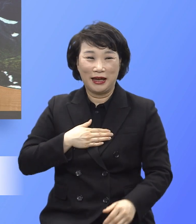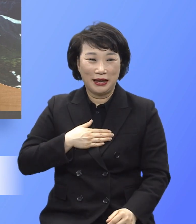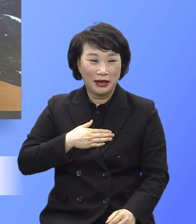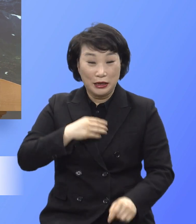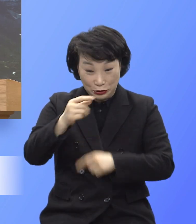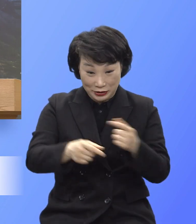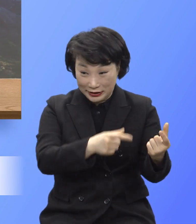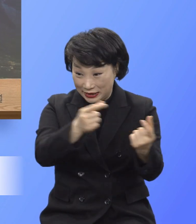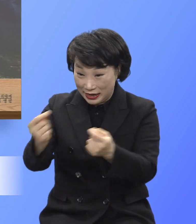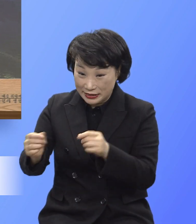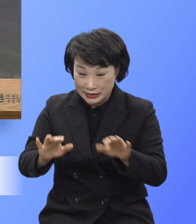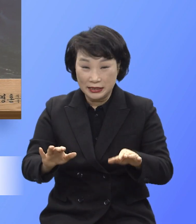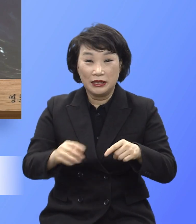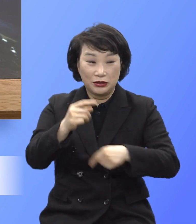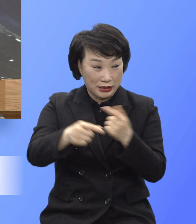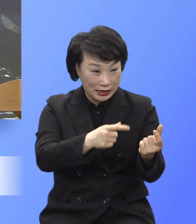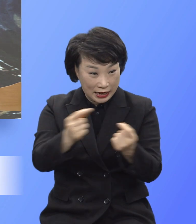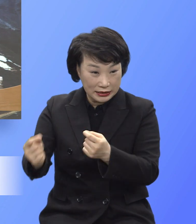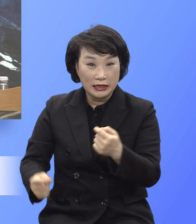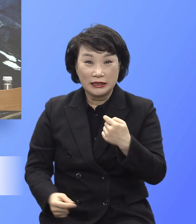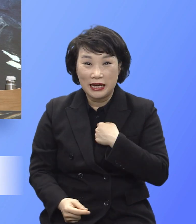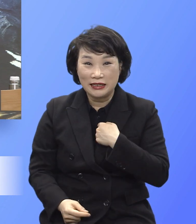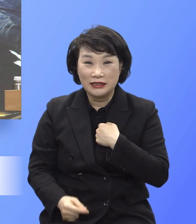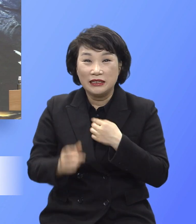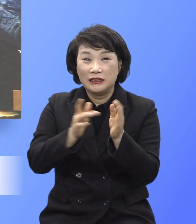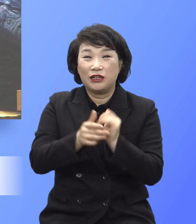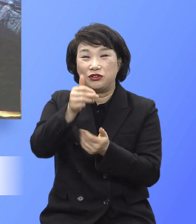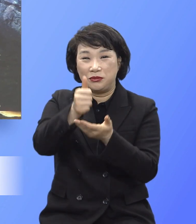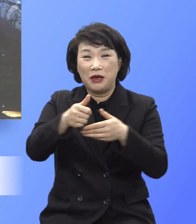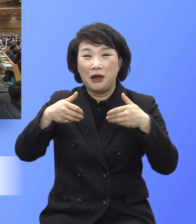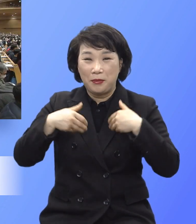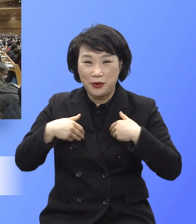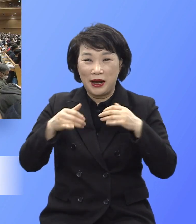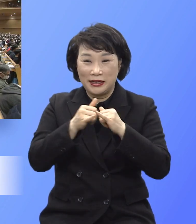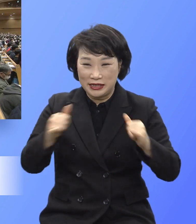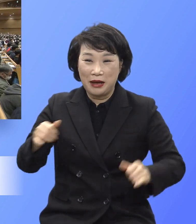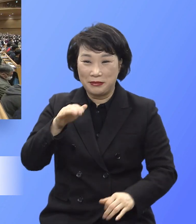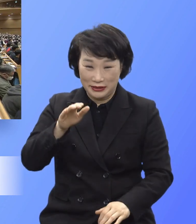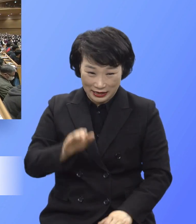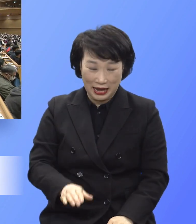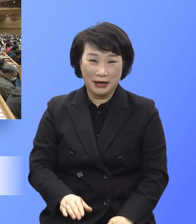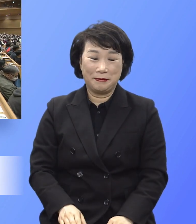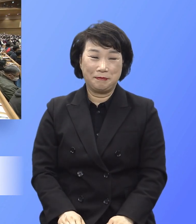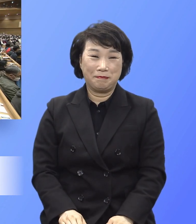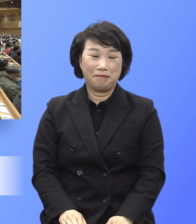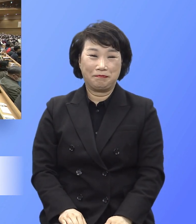같이 나는 예수가 필요한 사람이다.